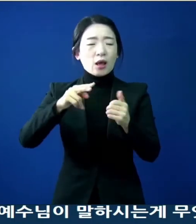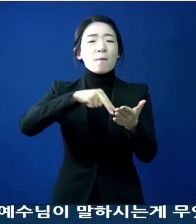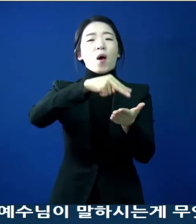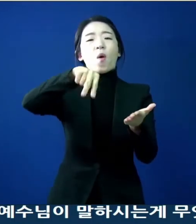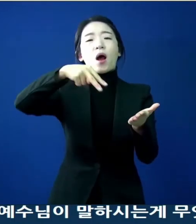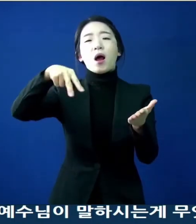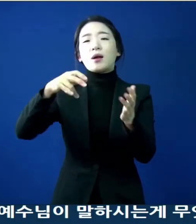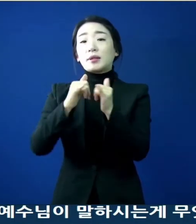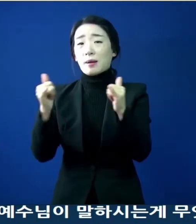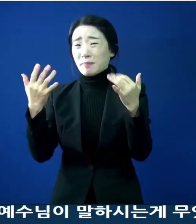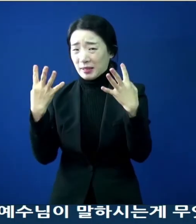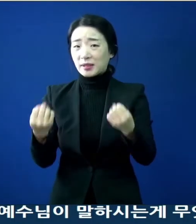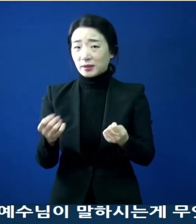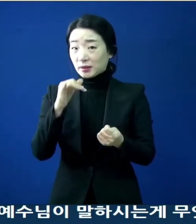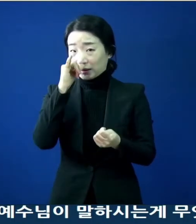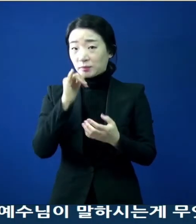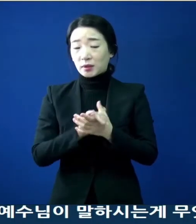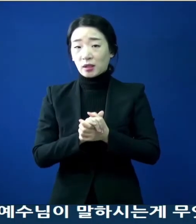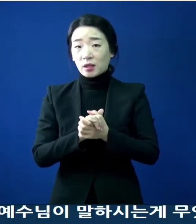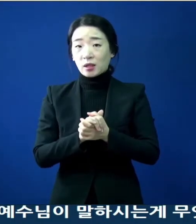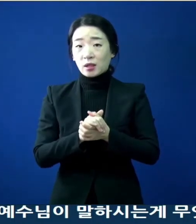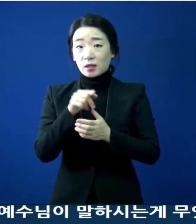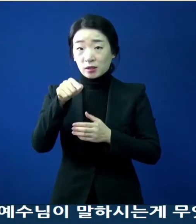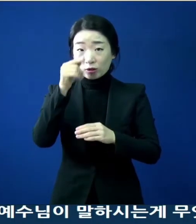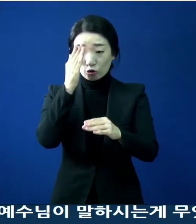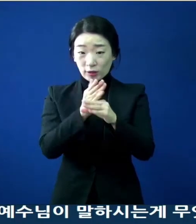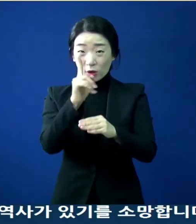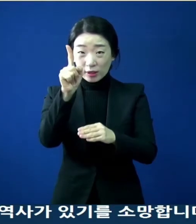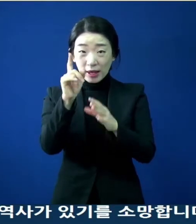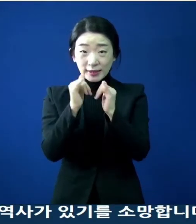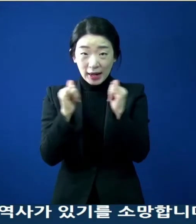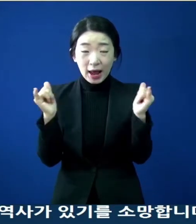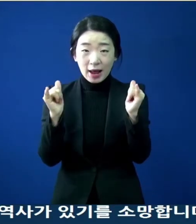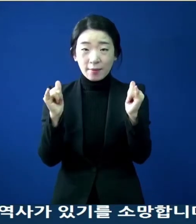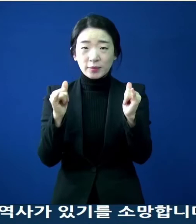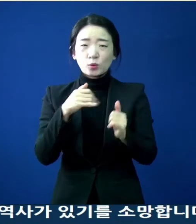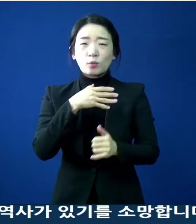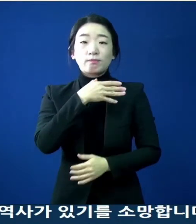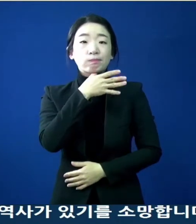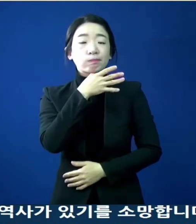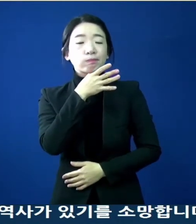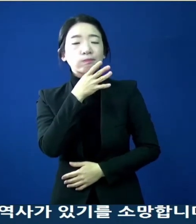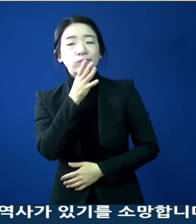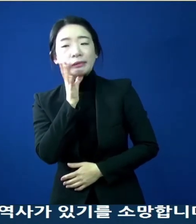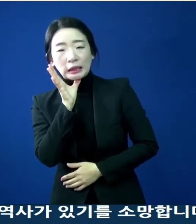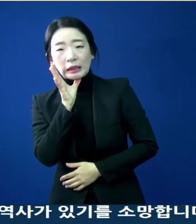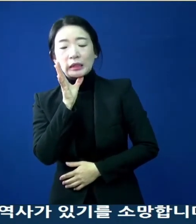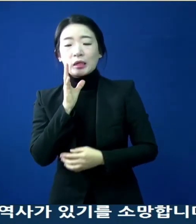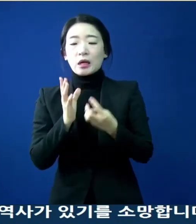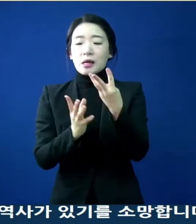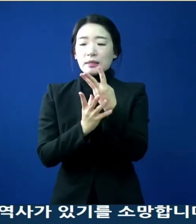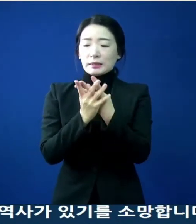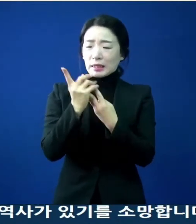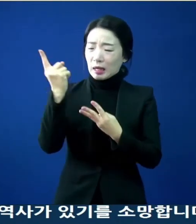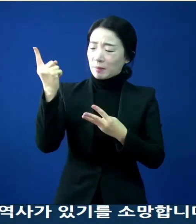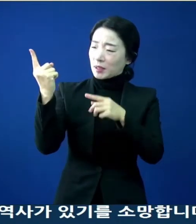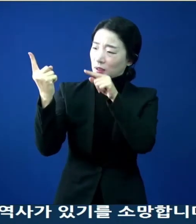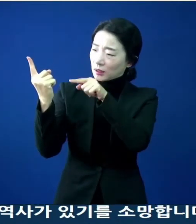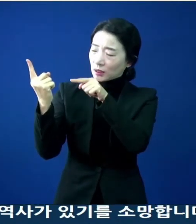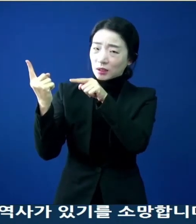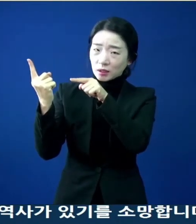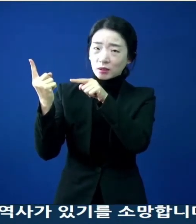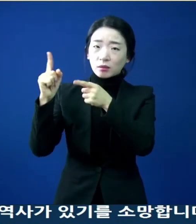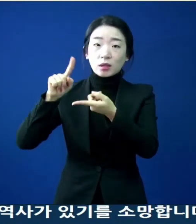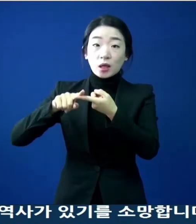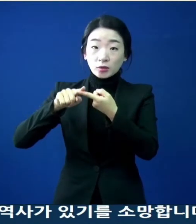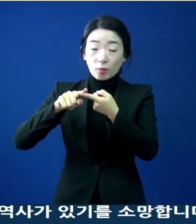상당히 깊었습니다. 그중 한 분은 좀 나이가 들어서 이 삼위일체 이 진리를, 교리를